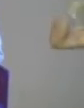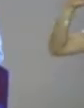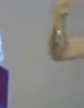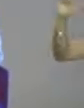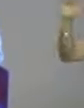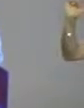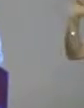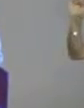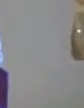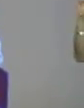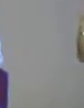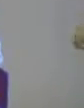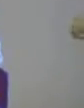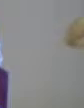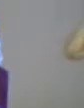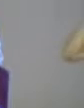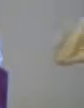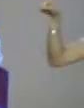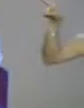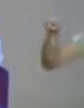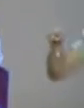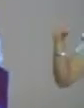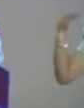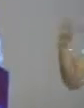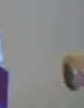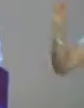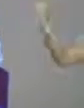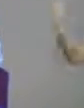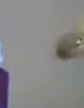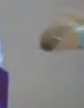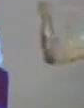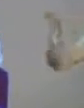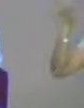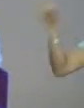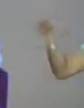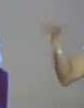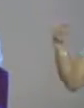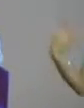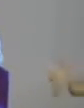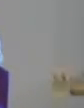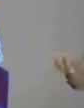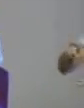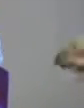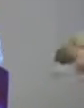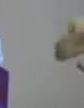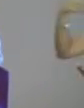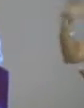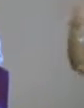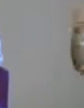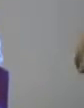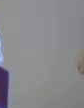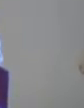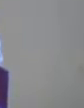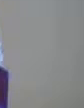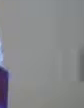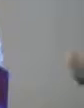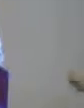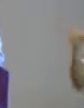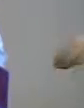de la Clínica Quirón de Barcelona, una de las más prestigiosas clínicas privadas de